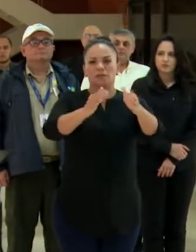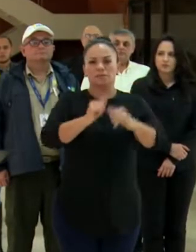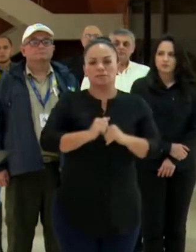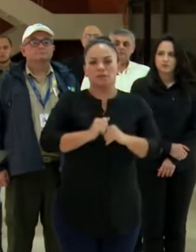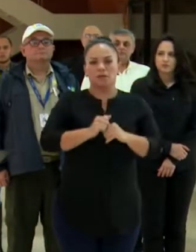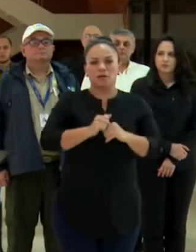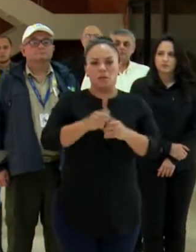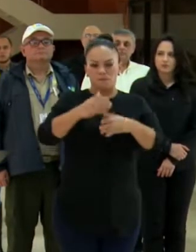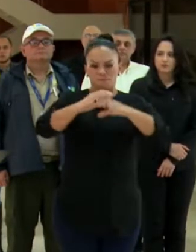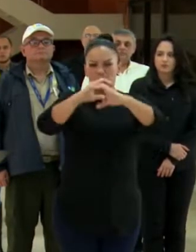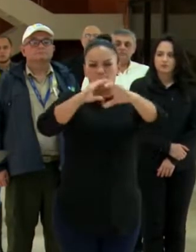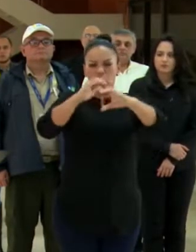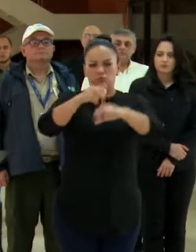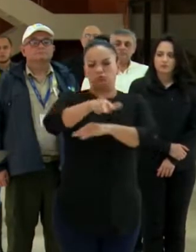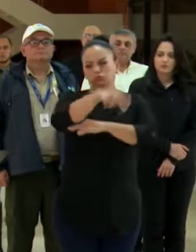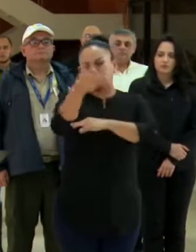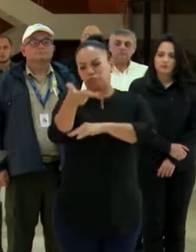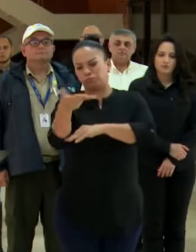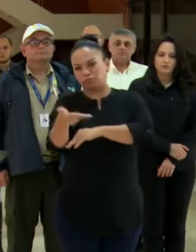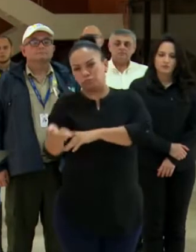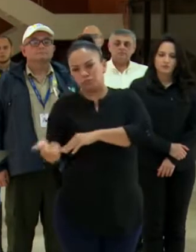ahora 9 muertes